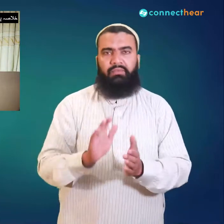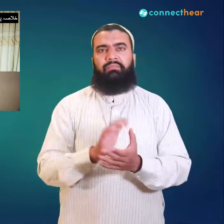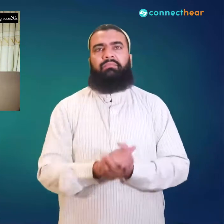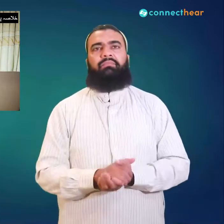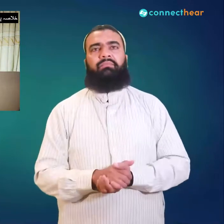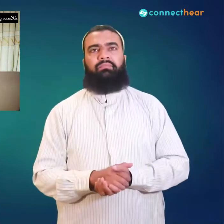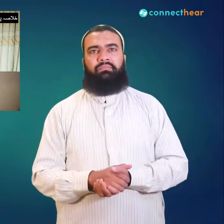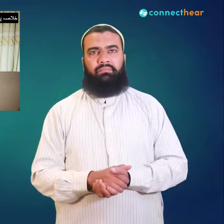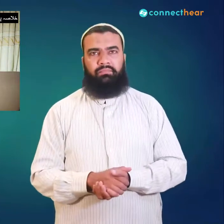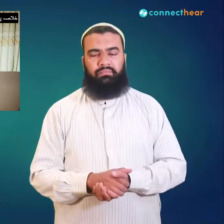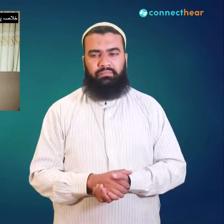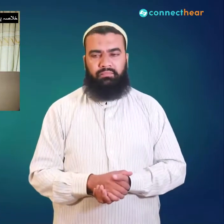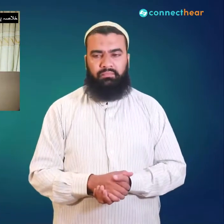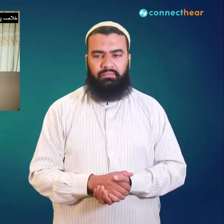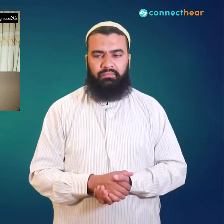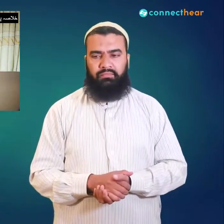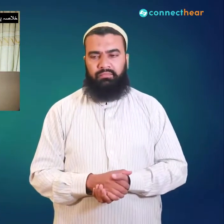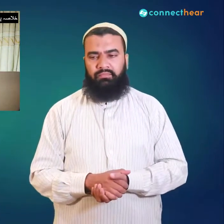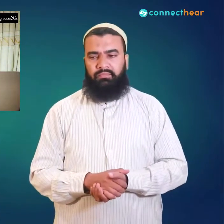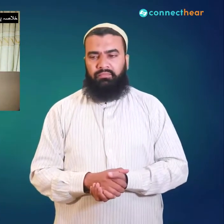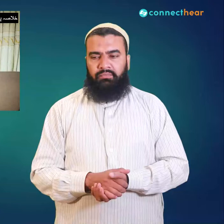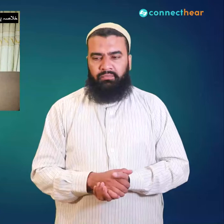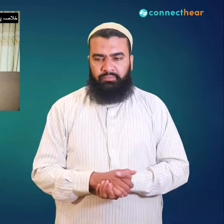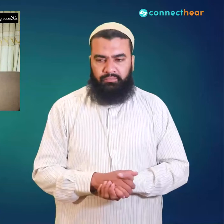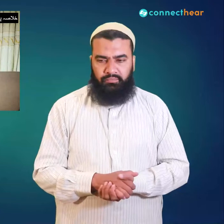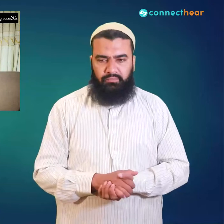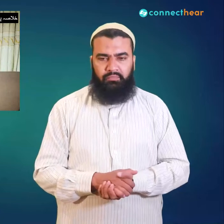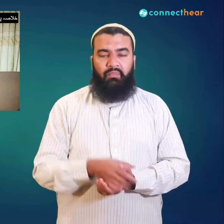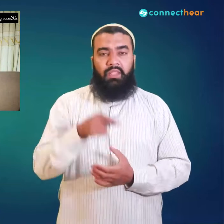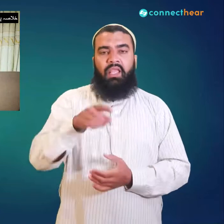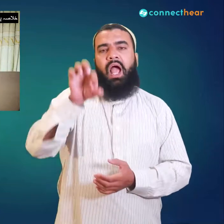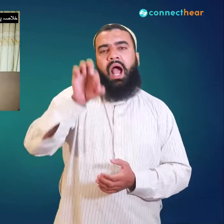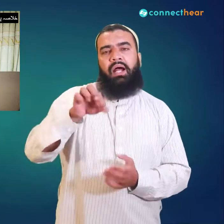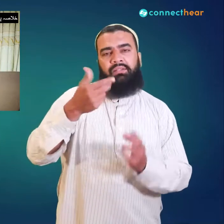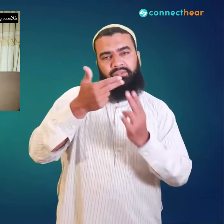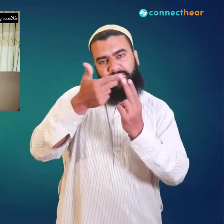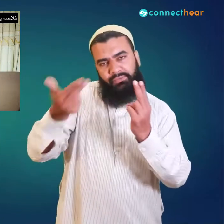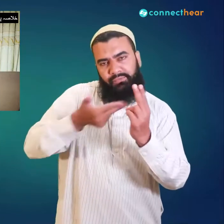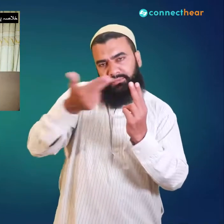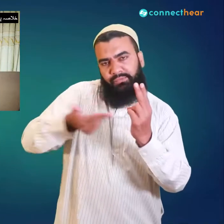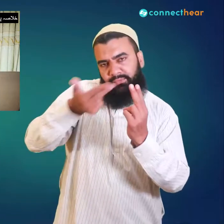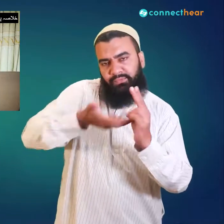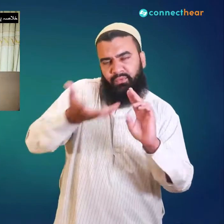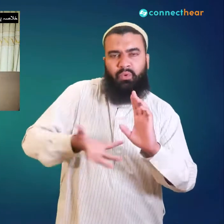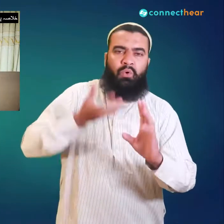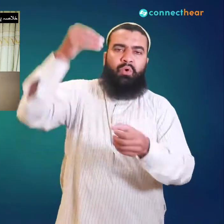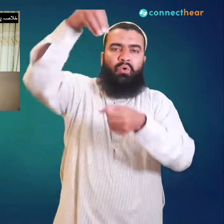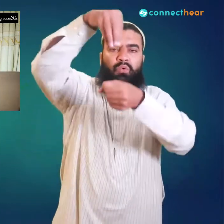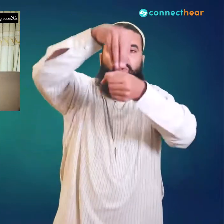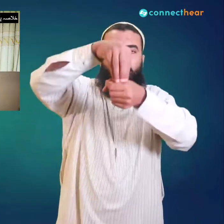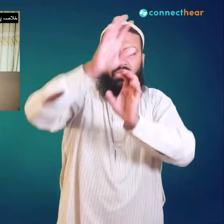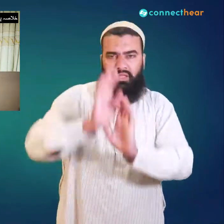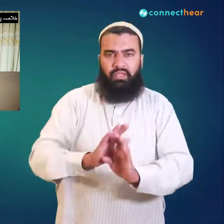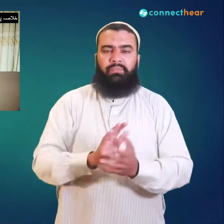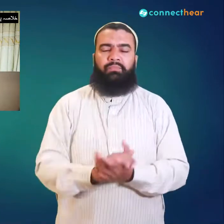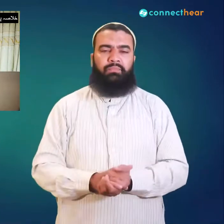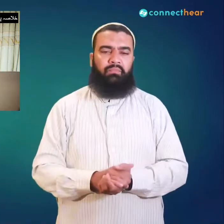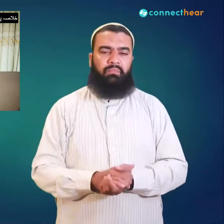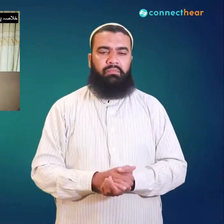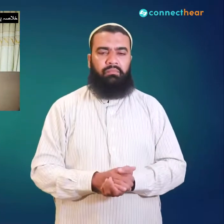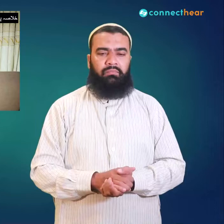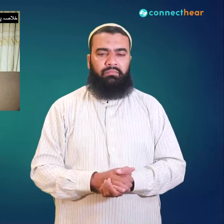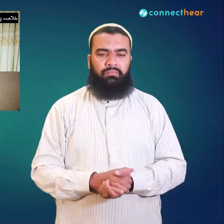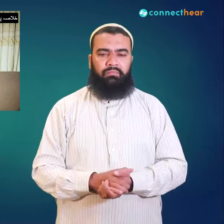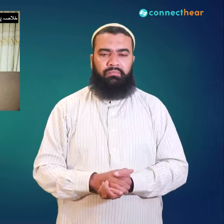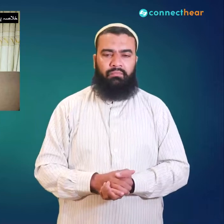مدد کی جا سکتی ہے۔ یہ 8 مصارف سورہ توبہ کی اس آیت نمبر 60 کے اندر زکوٰۃ کے مصارف بیان فرمائے